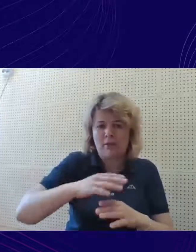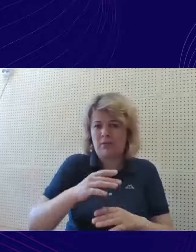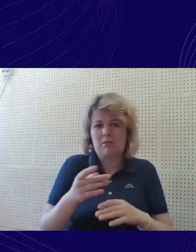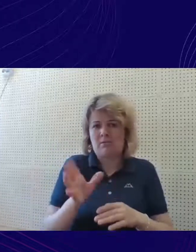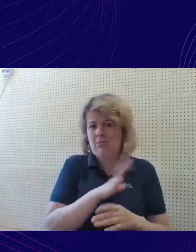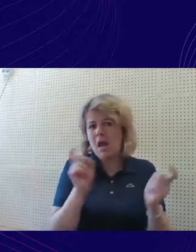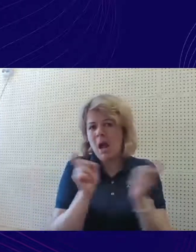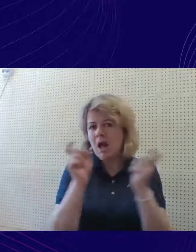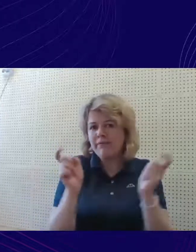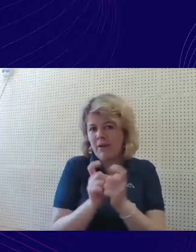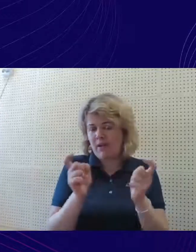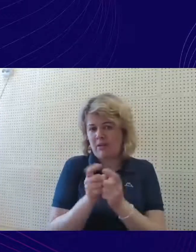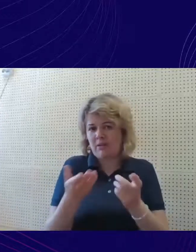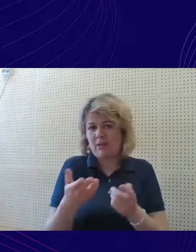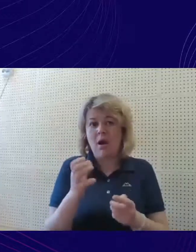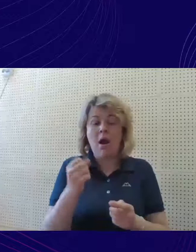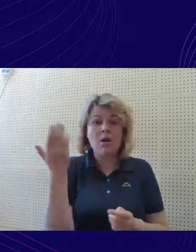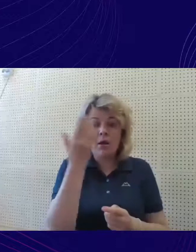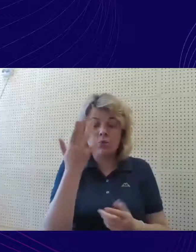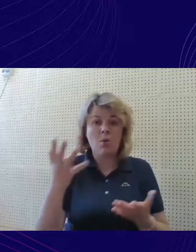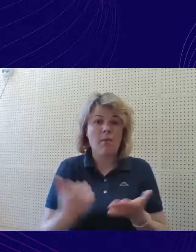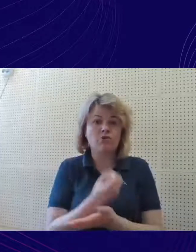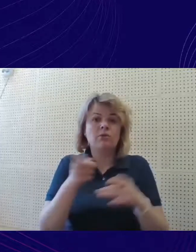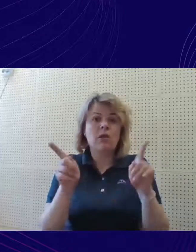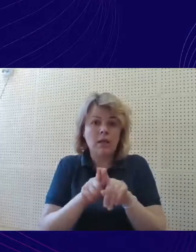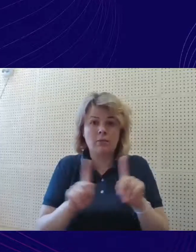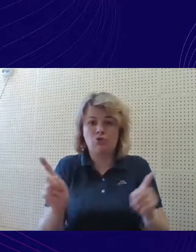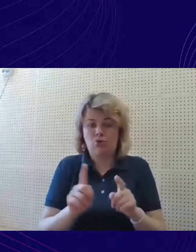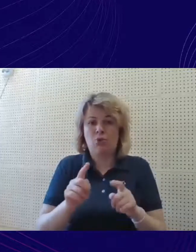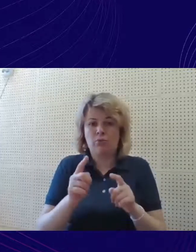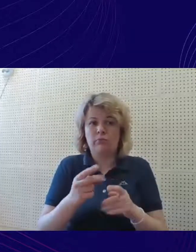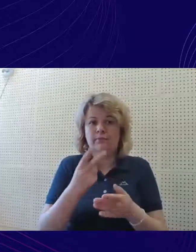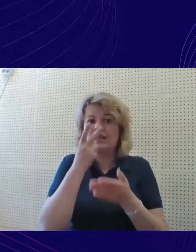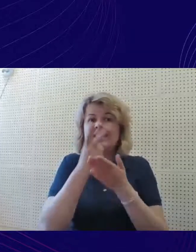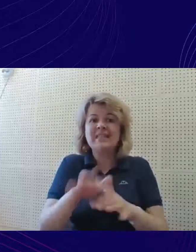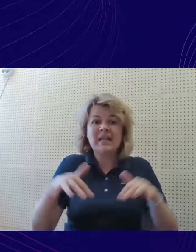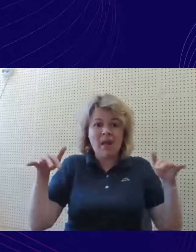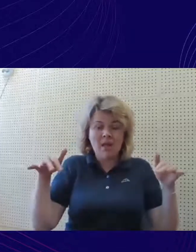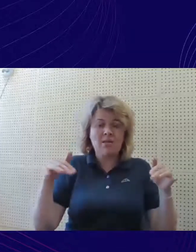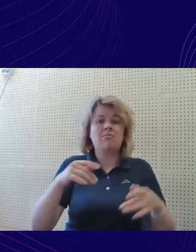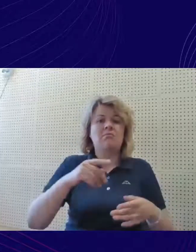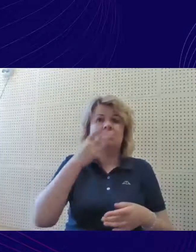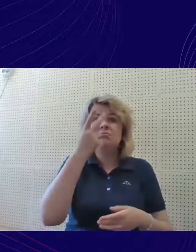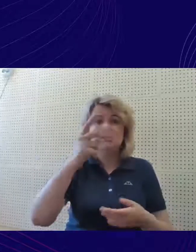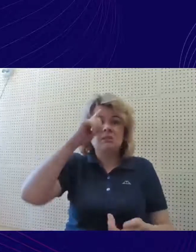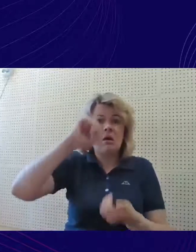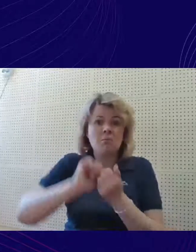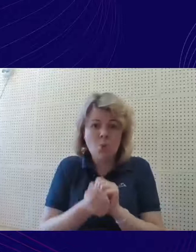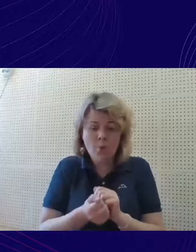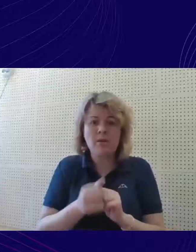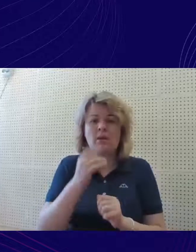кино получилось таким, что зритель его запомнил и пересматривал.